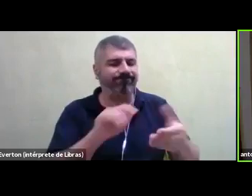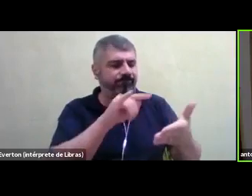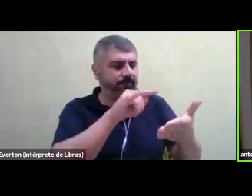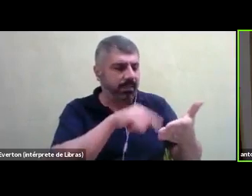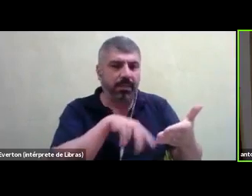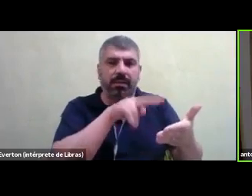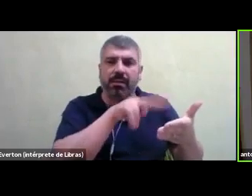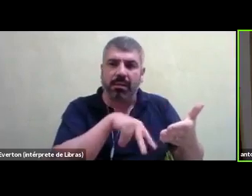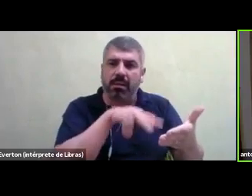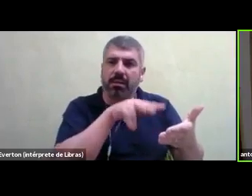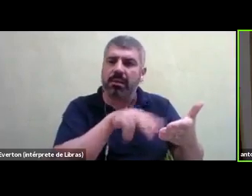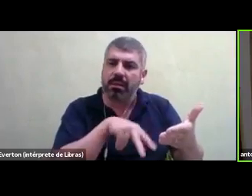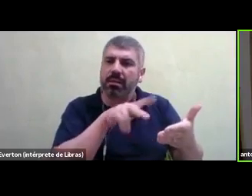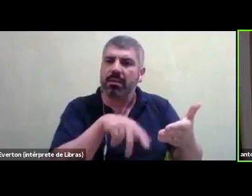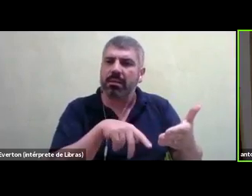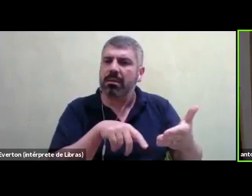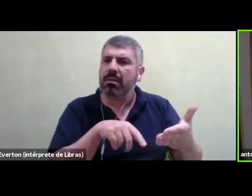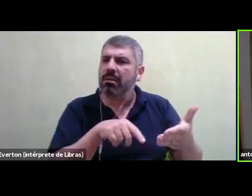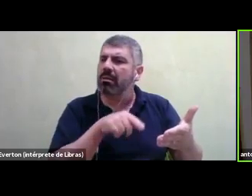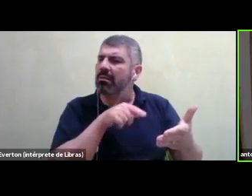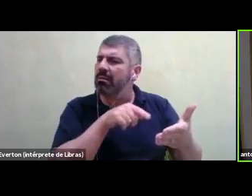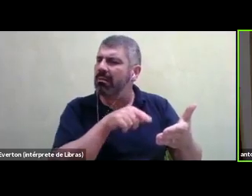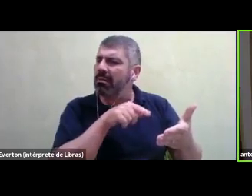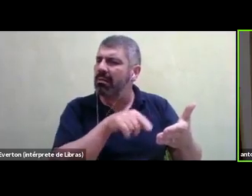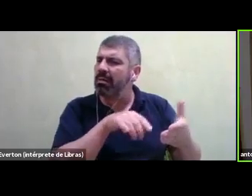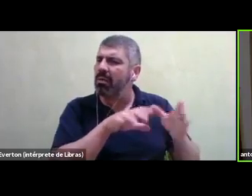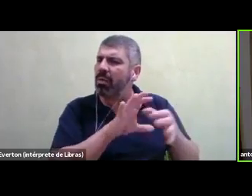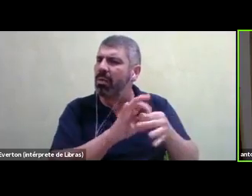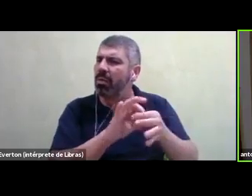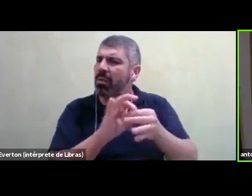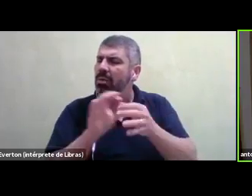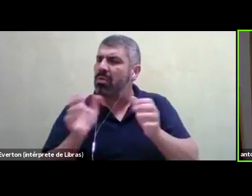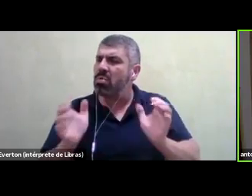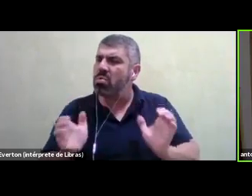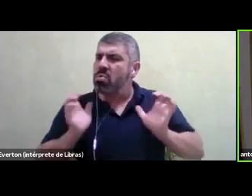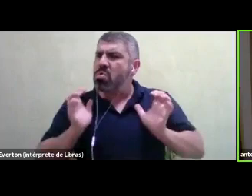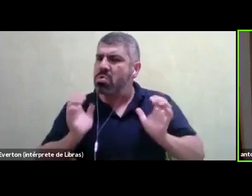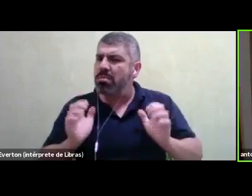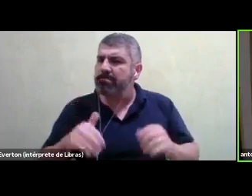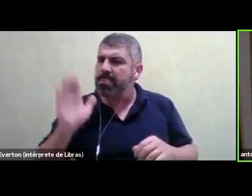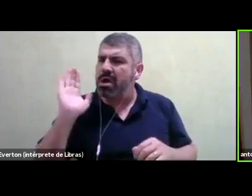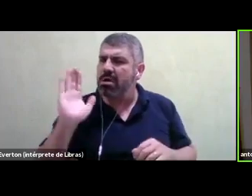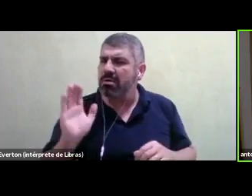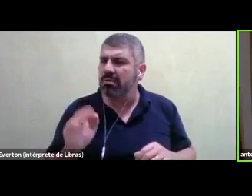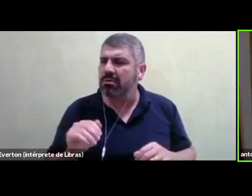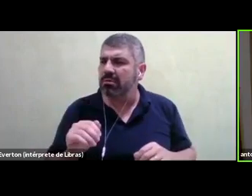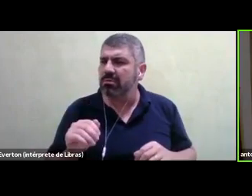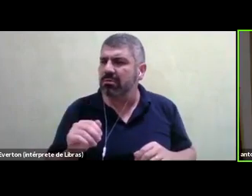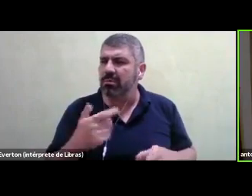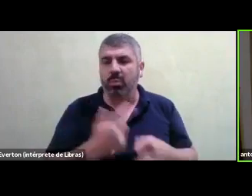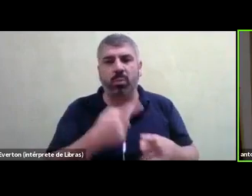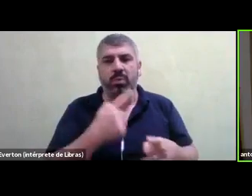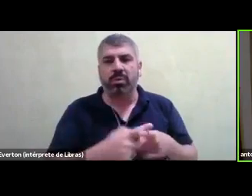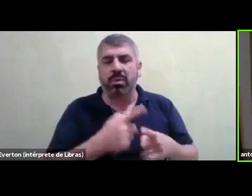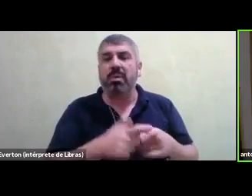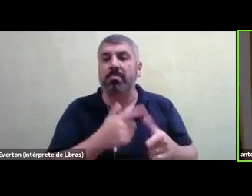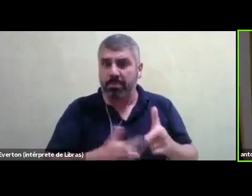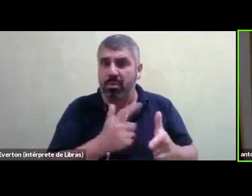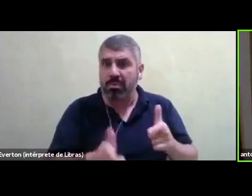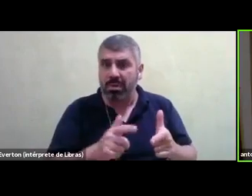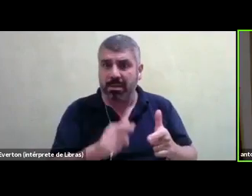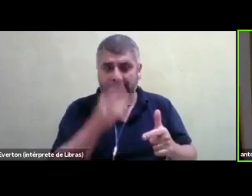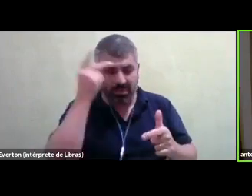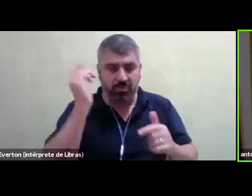para contextos muito privilegiados, e aí é o grande problema, porque muitas vezes esses privilegiados nem